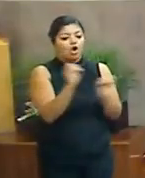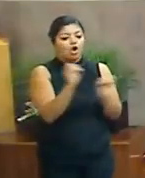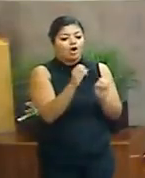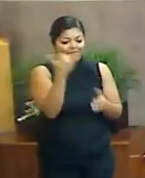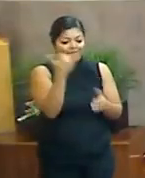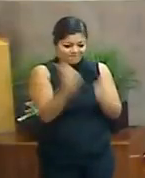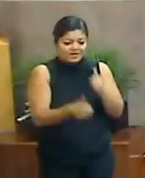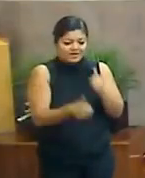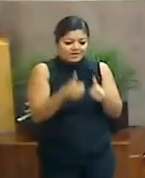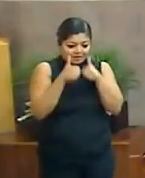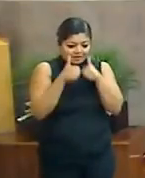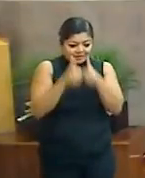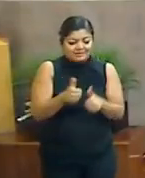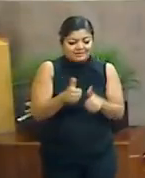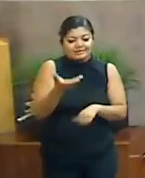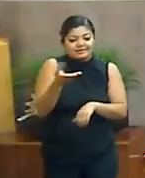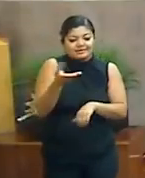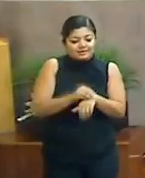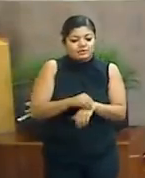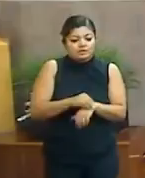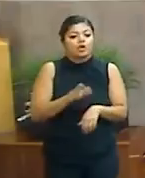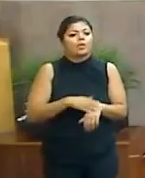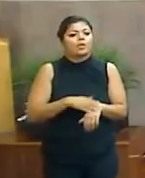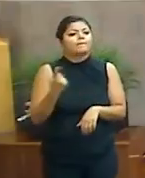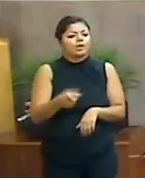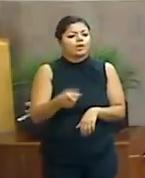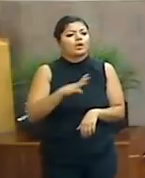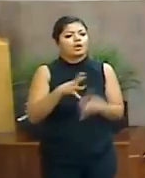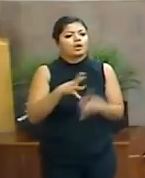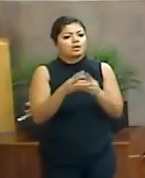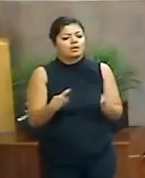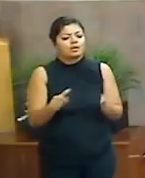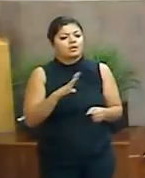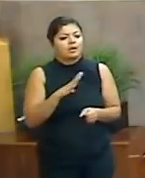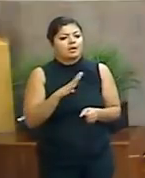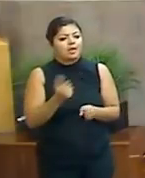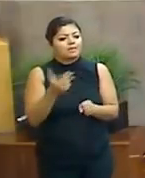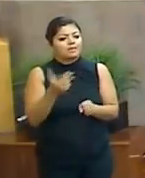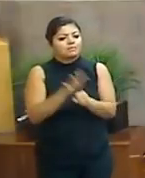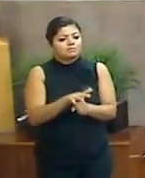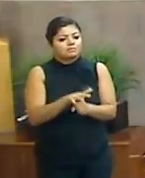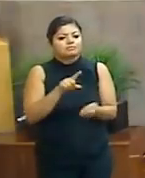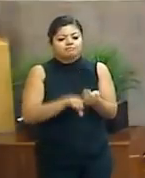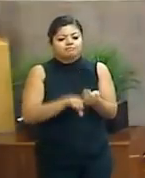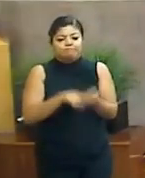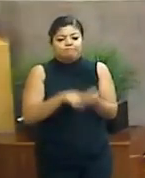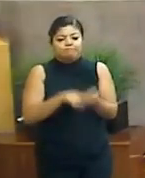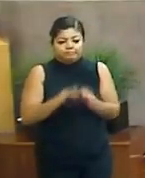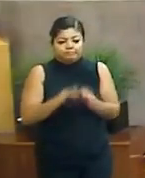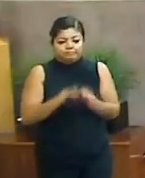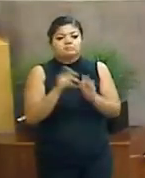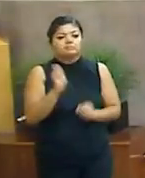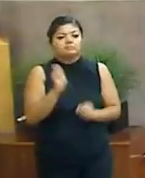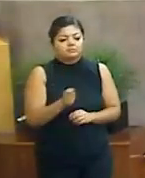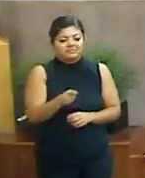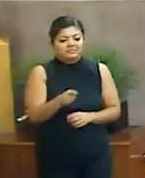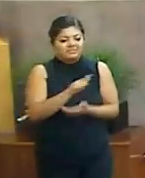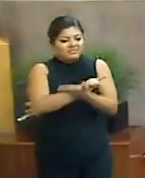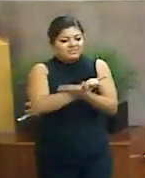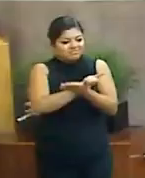al objeto de dicha autorización pues se trata de una resolución administrativa que plantea esencialmente la plausibilidad